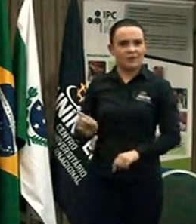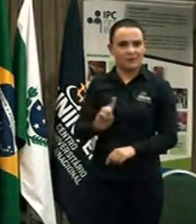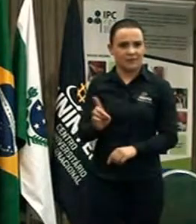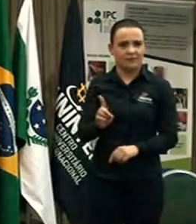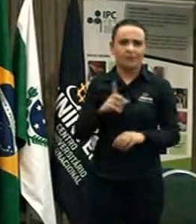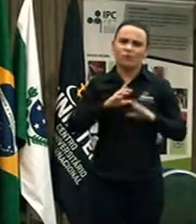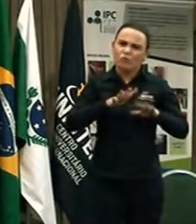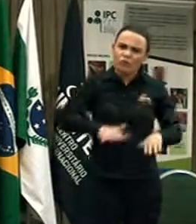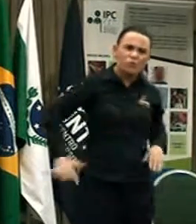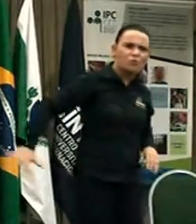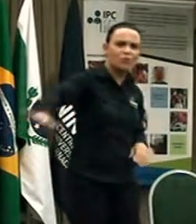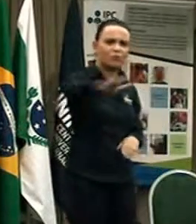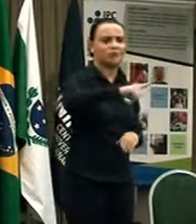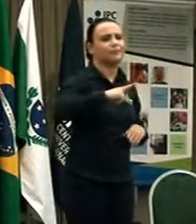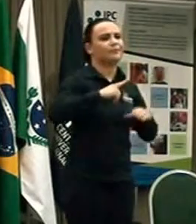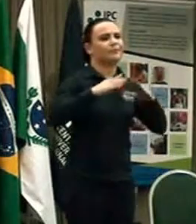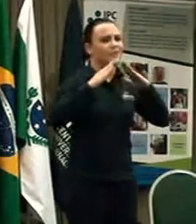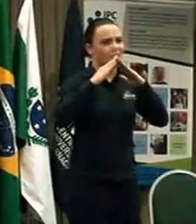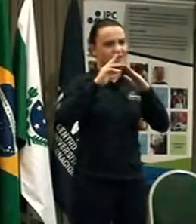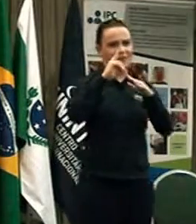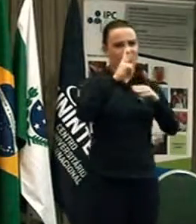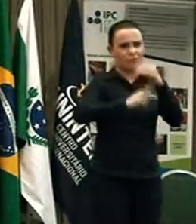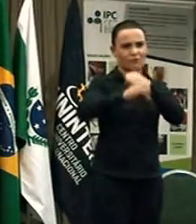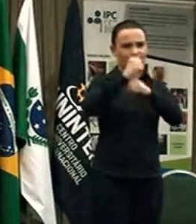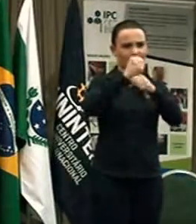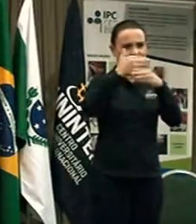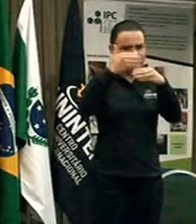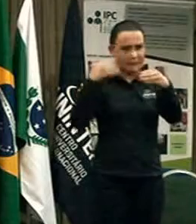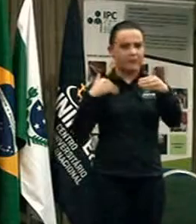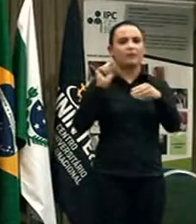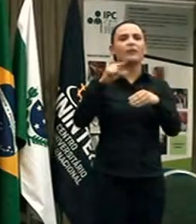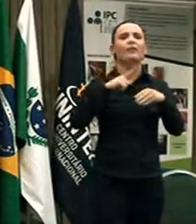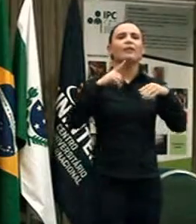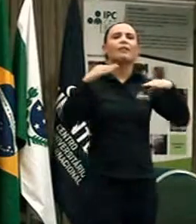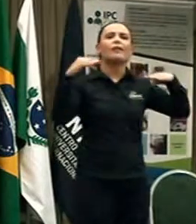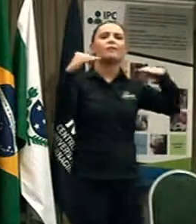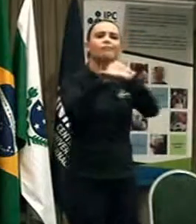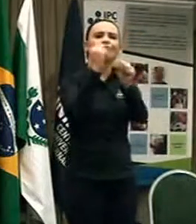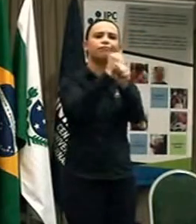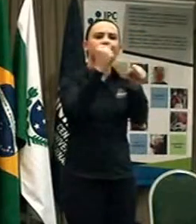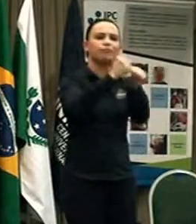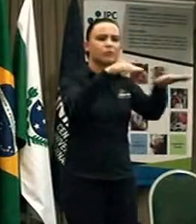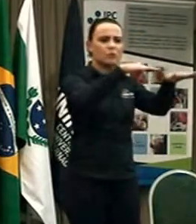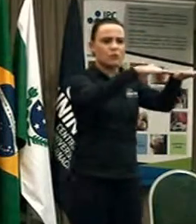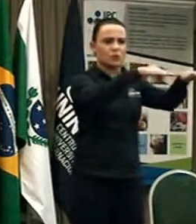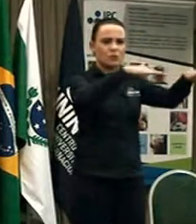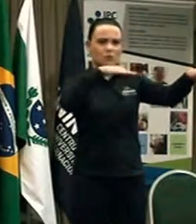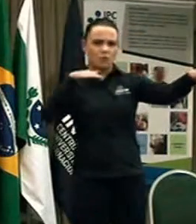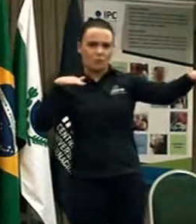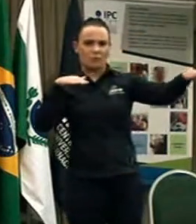há 2 anos foi construído um asfalto e a pista se tornou quase uma rodovia.